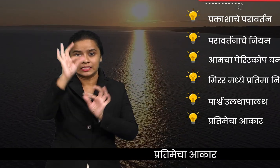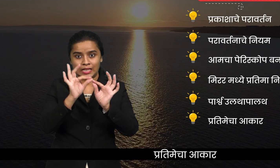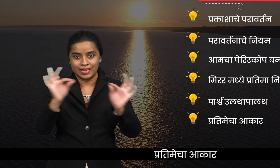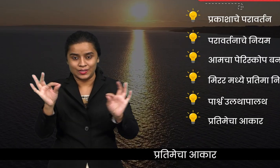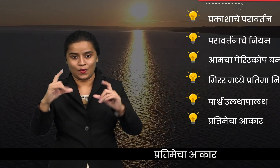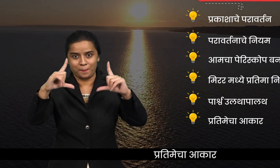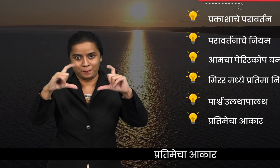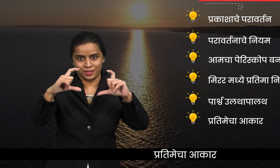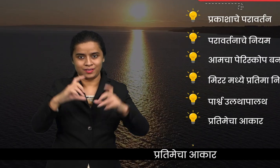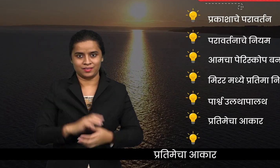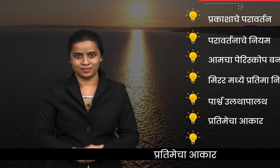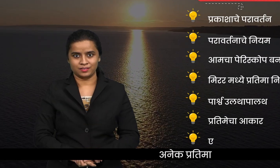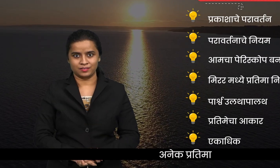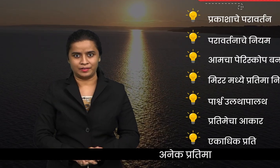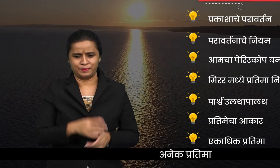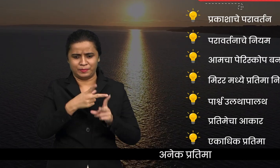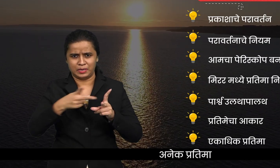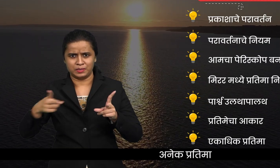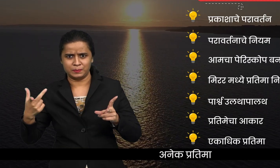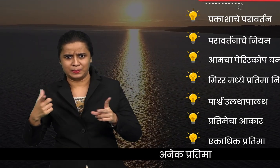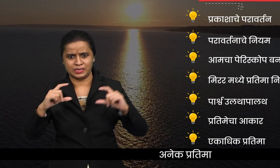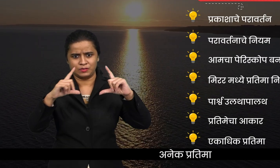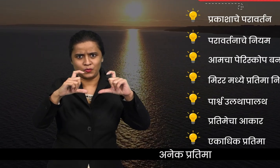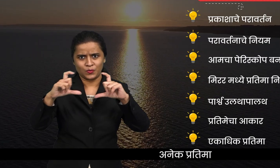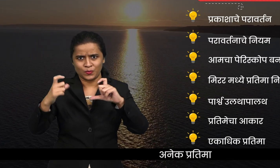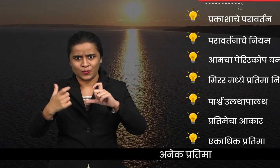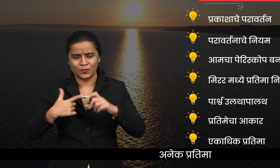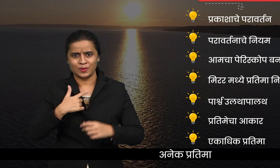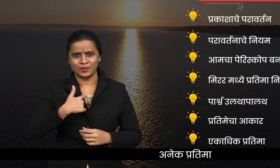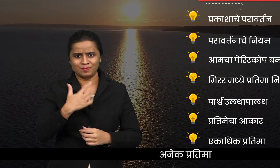प्रतिमेचा आकार, अनेक प्रतिमा,